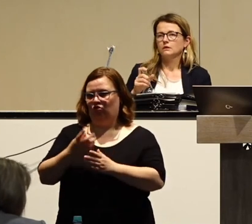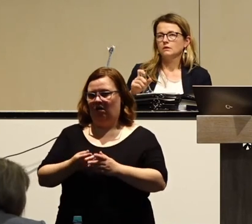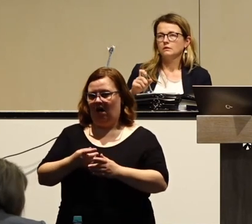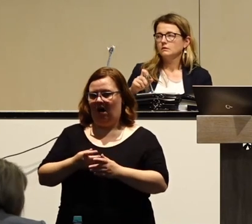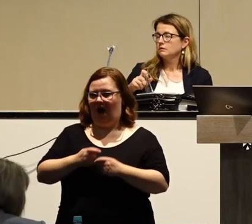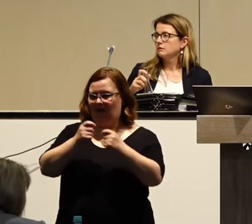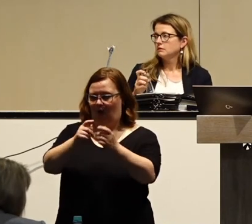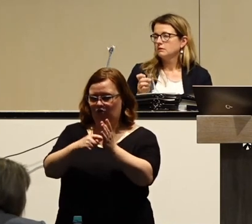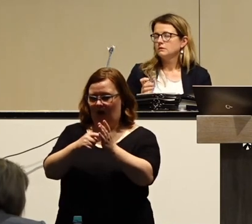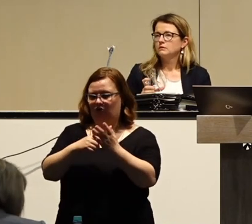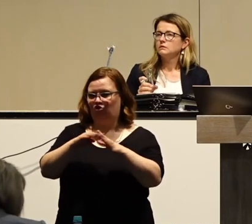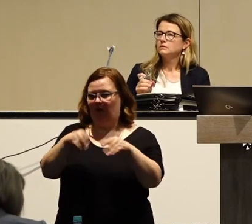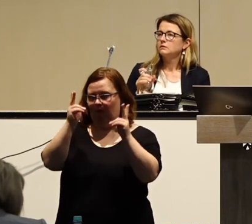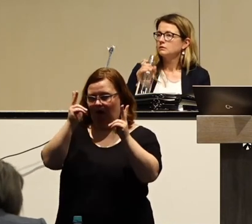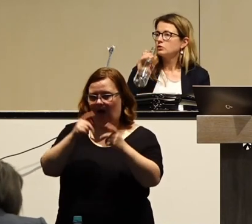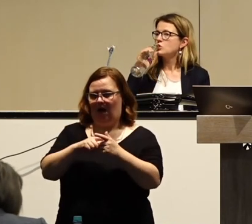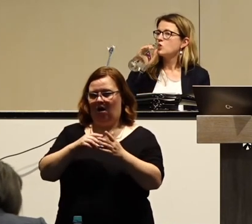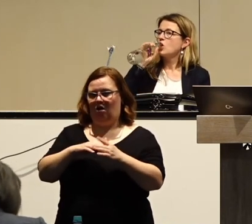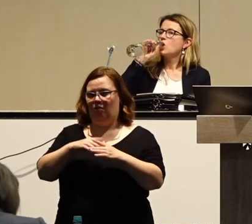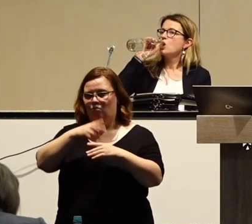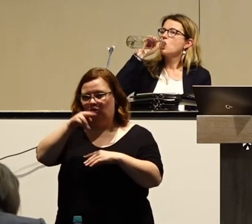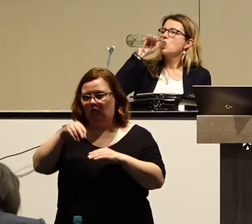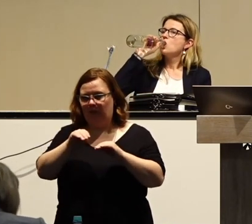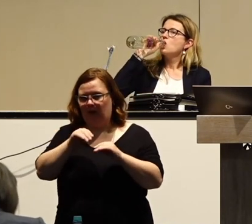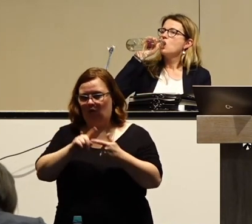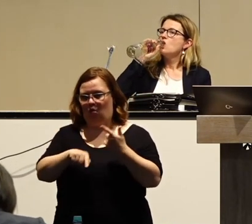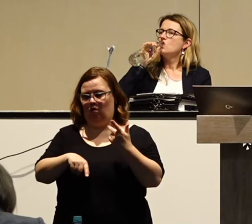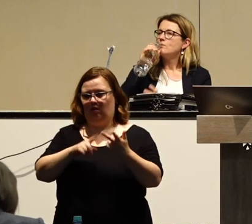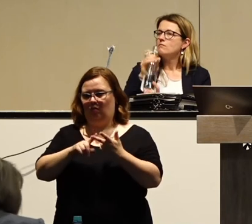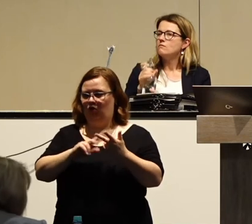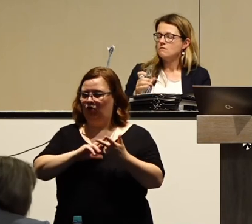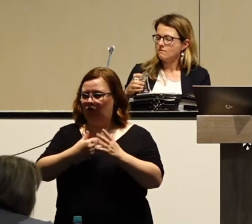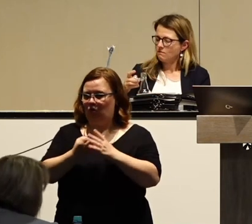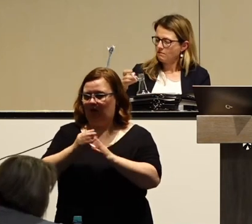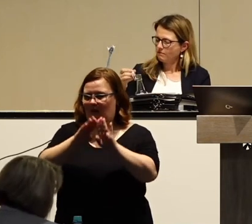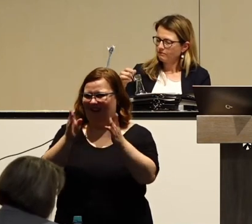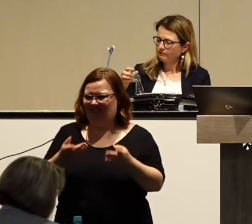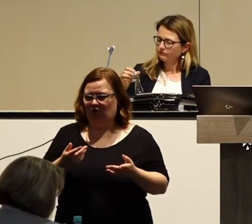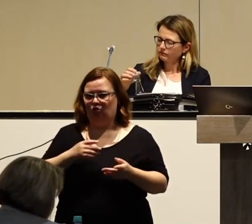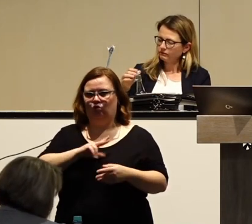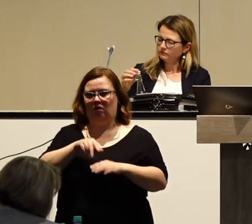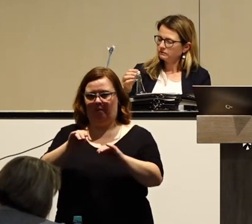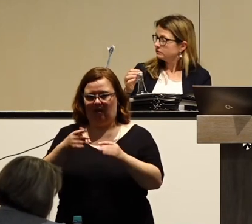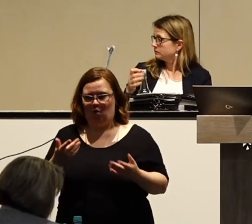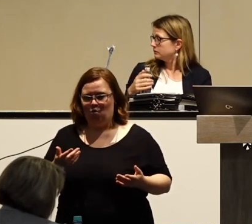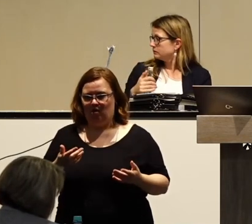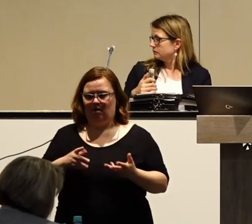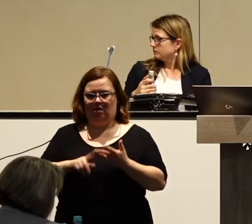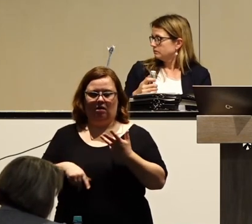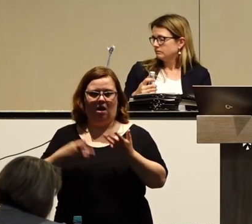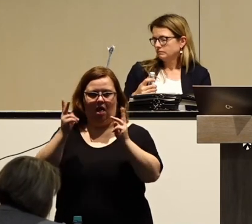auch schon stehen, das sind Schwimmlehrer, Schwimmlehrerinnen, das sind Museumspädagogen, in den soziokulturellen Einrichtungen sind es Sozialpädagoginnen, das